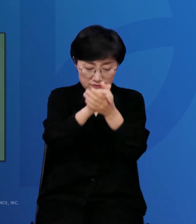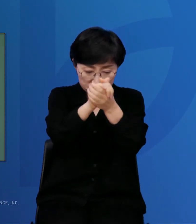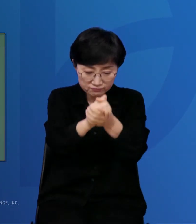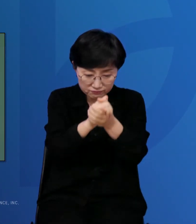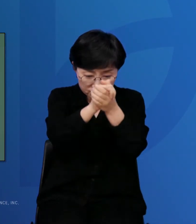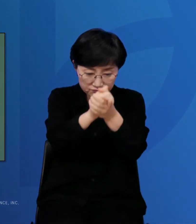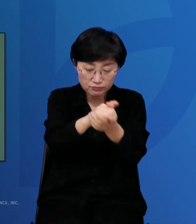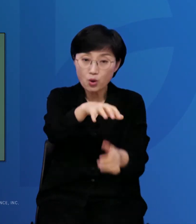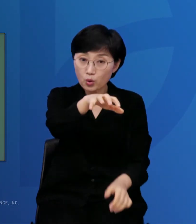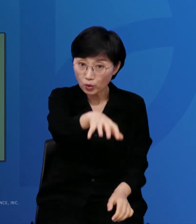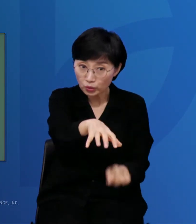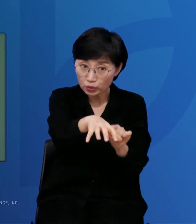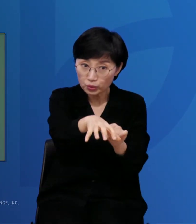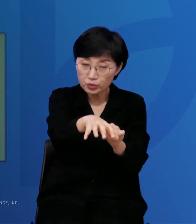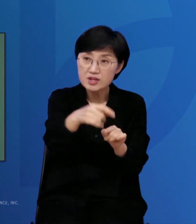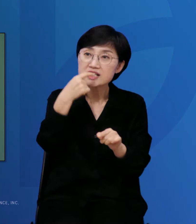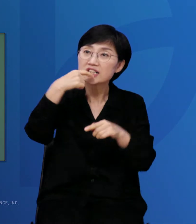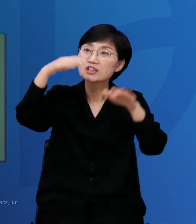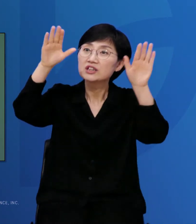있습니다.